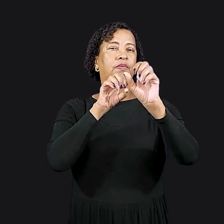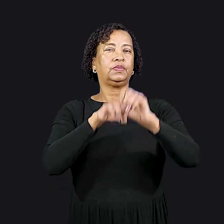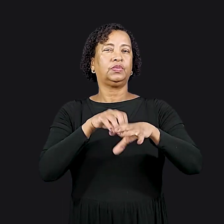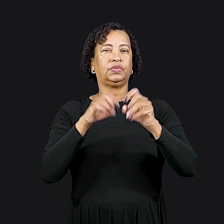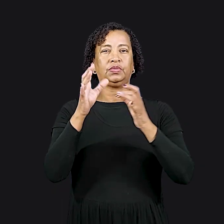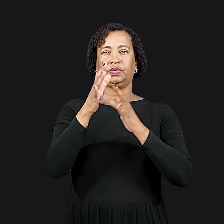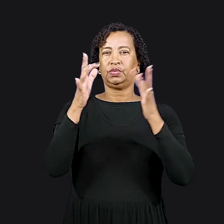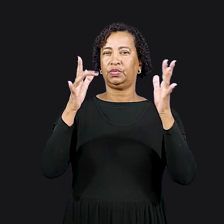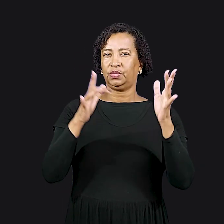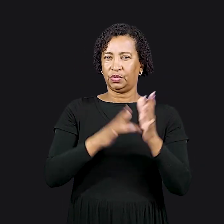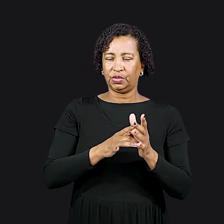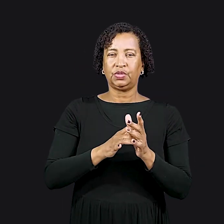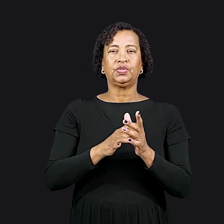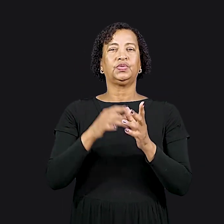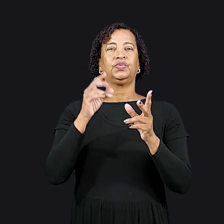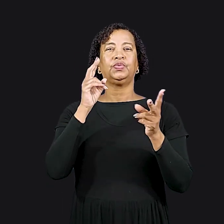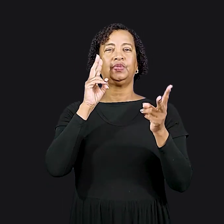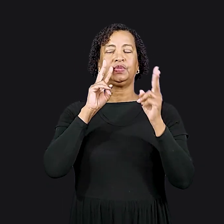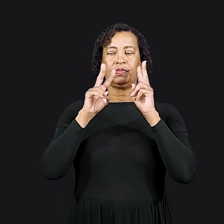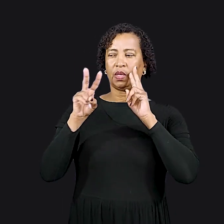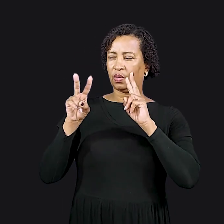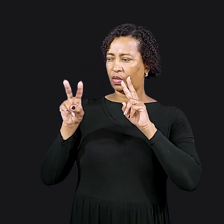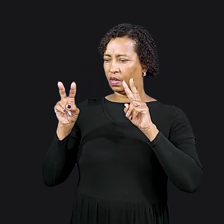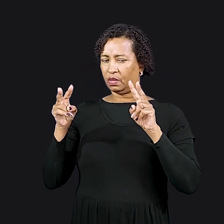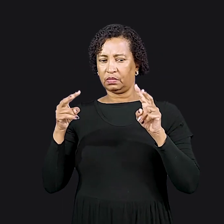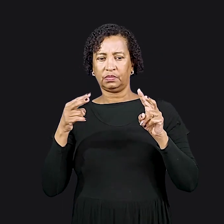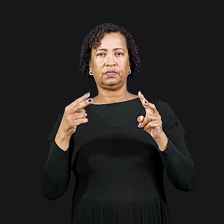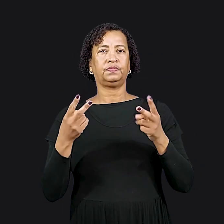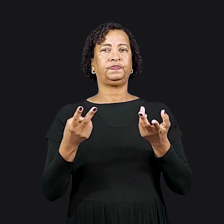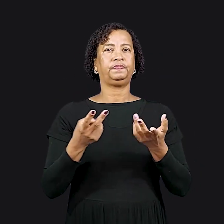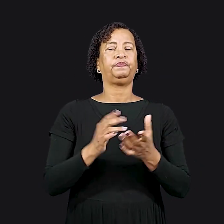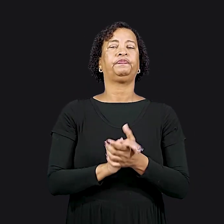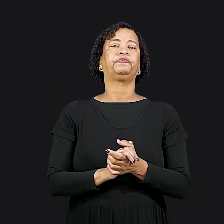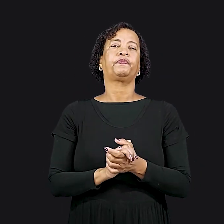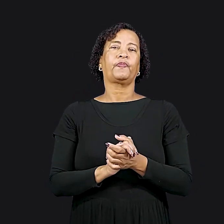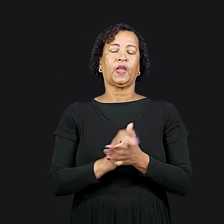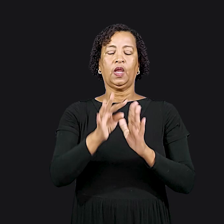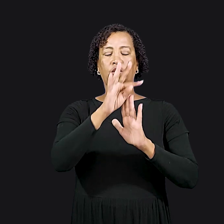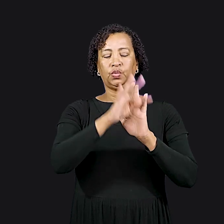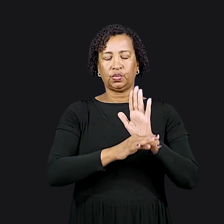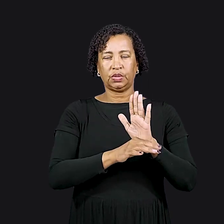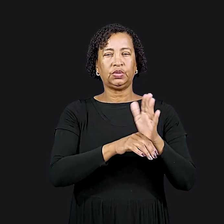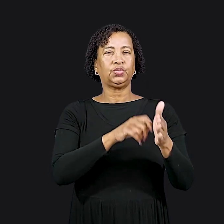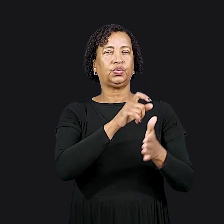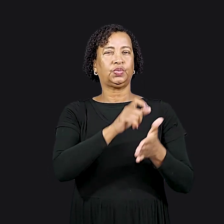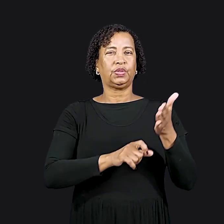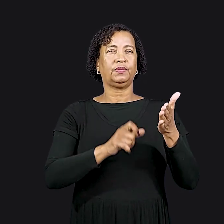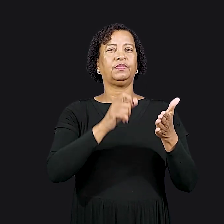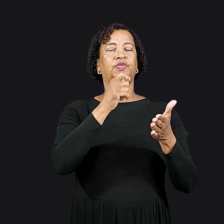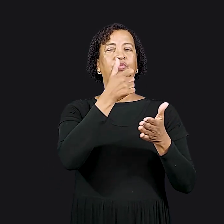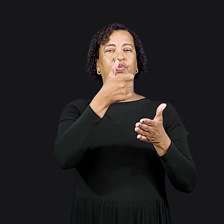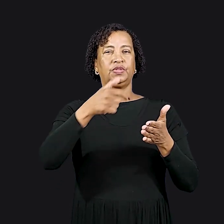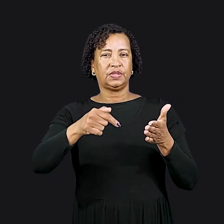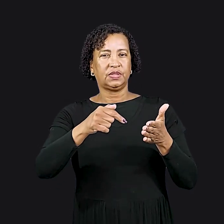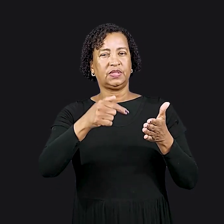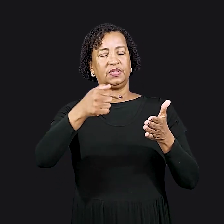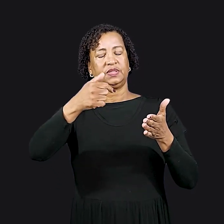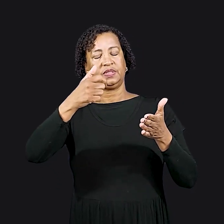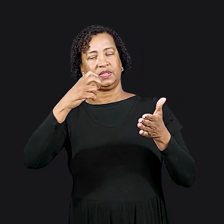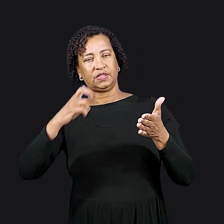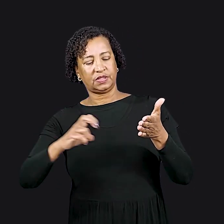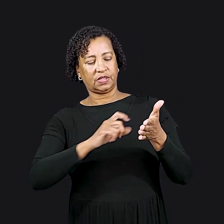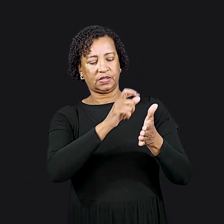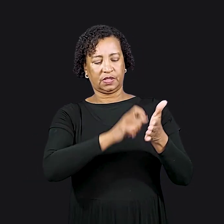o ensino de Jesus para olharmos ao redor. No trecho dos versículos 17 a 20 do capítulo